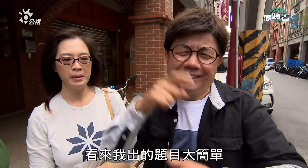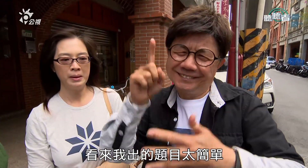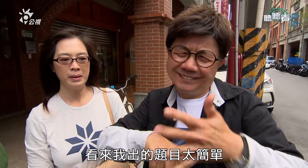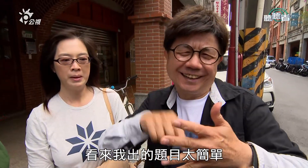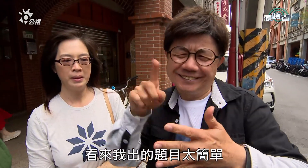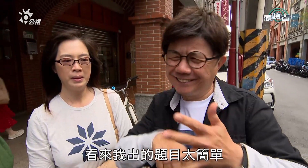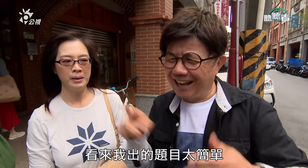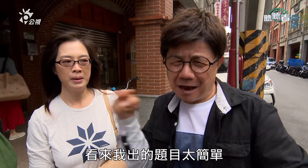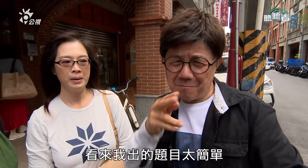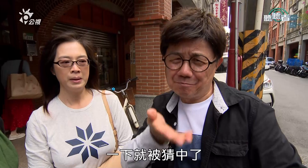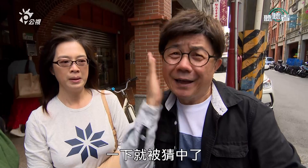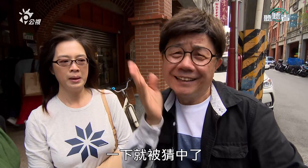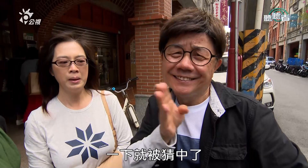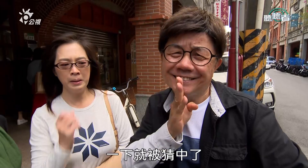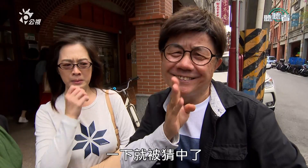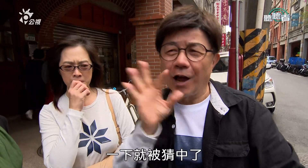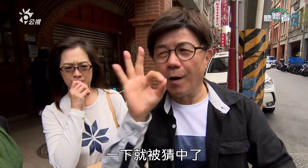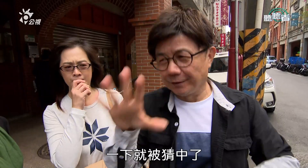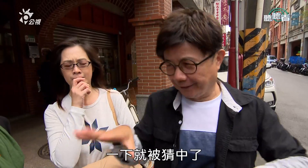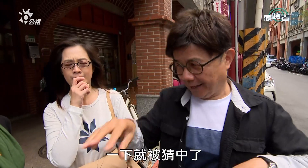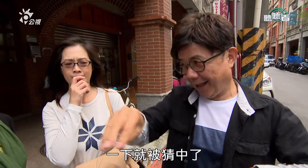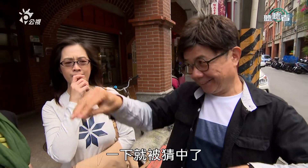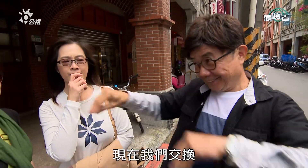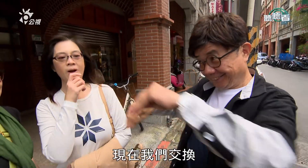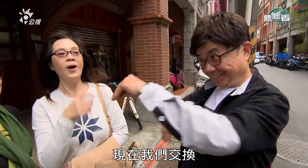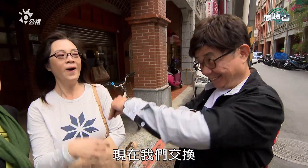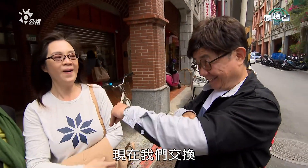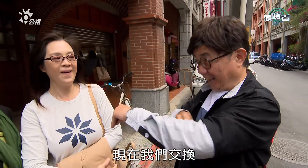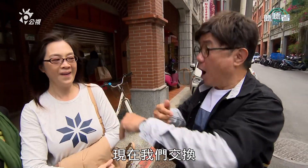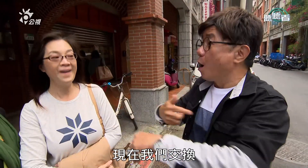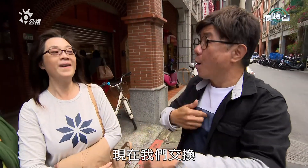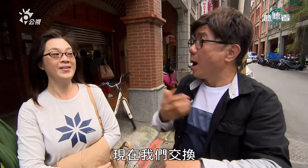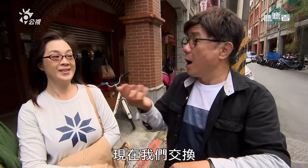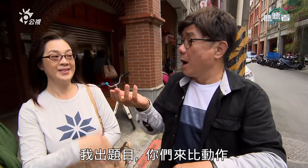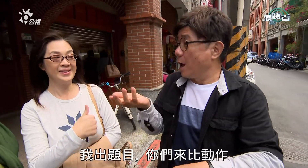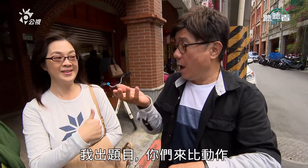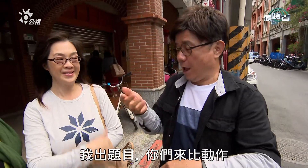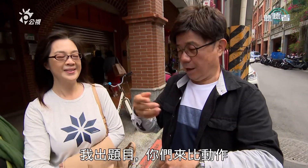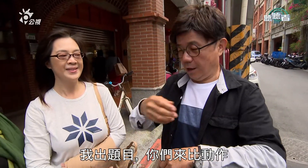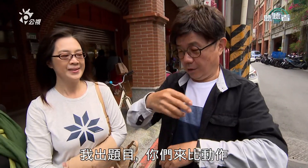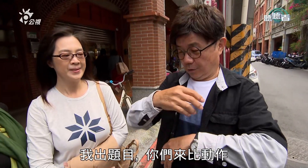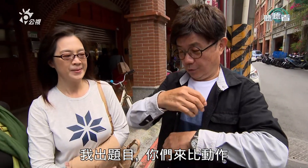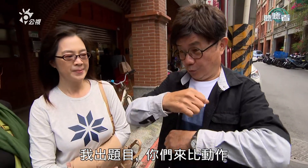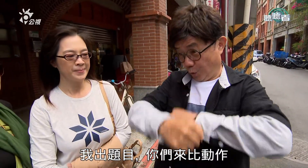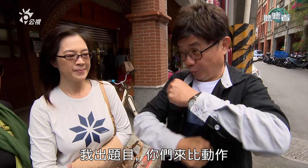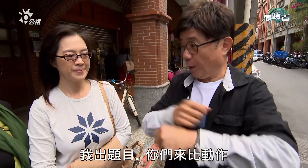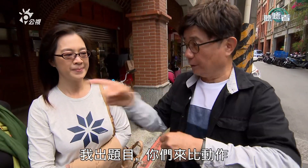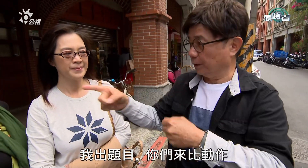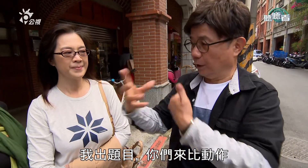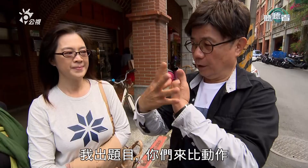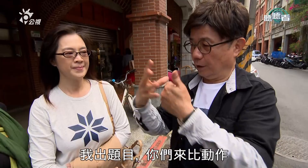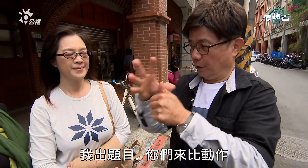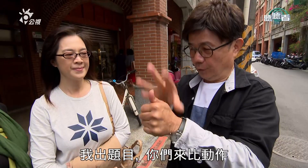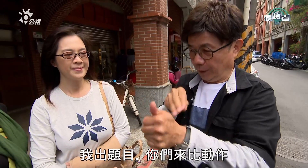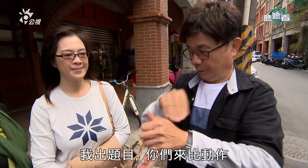出的题目太简单，一下就被猜中了。哎，现在我们交换啊，我出题目，你们来比动作